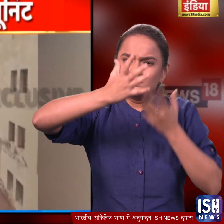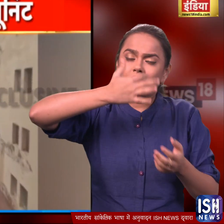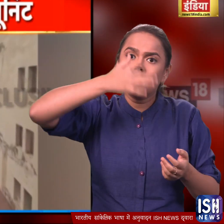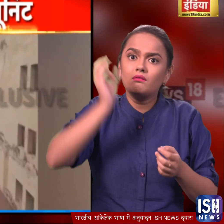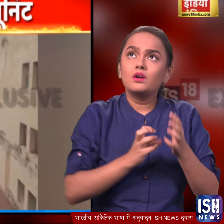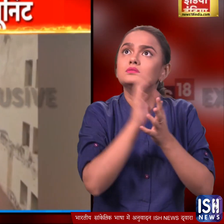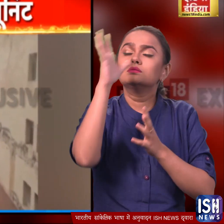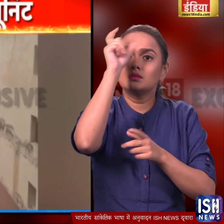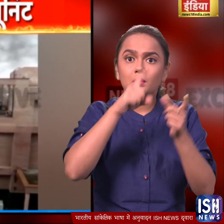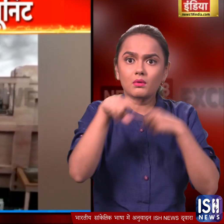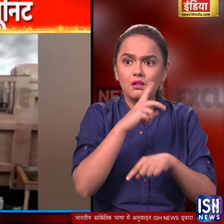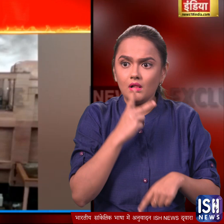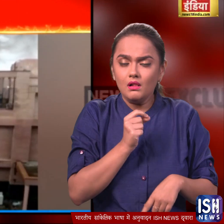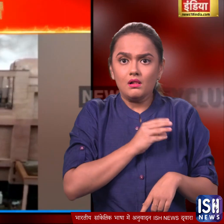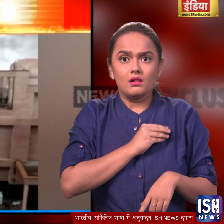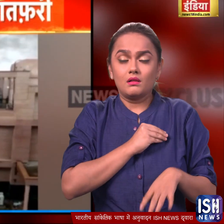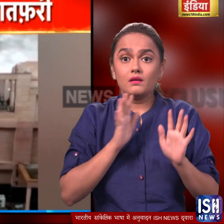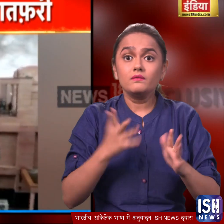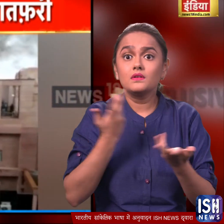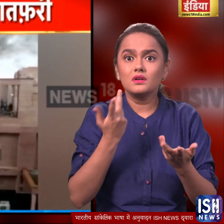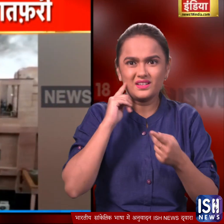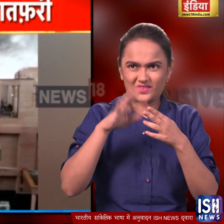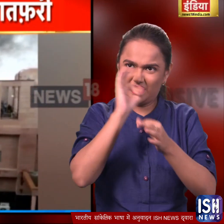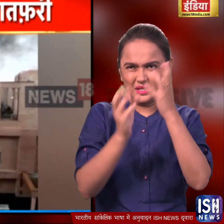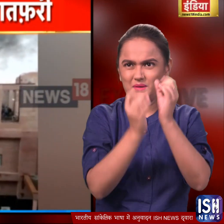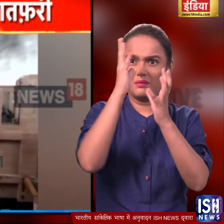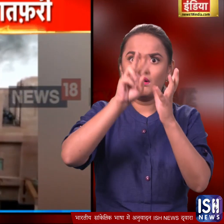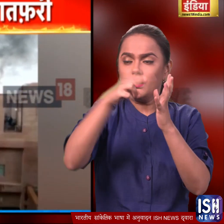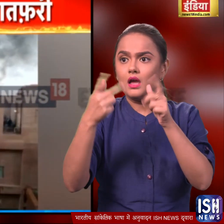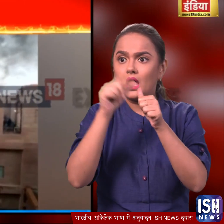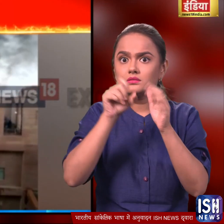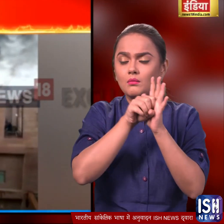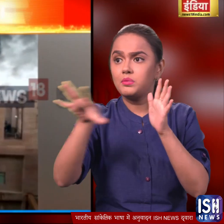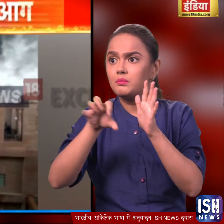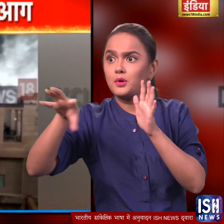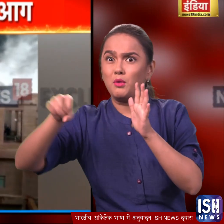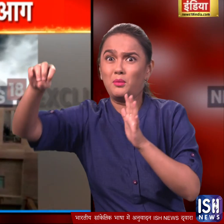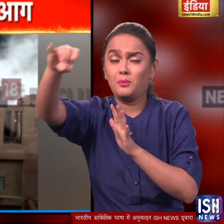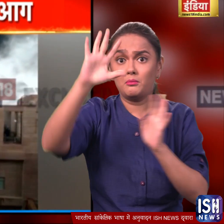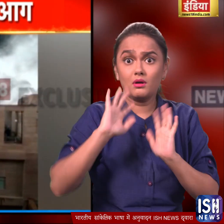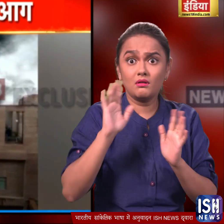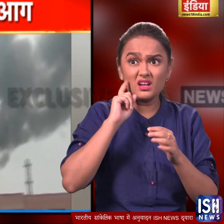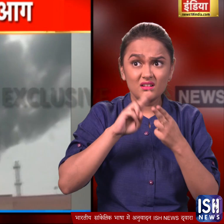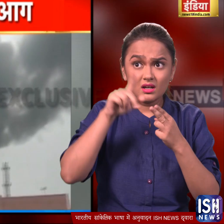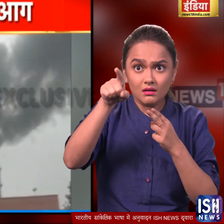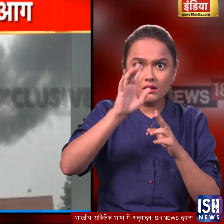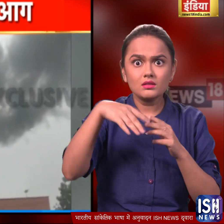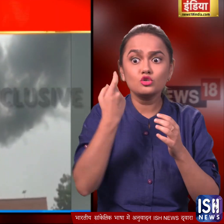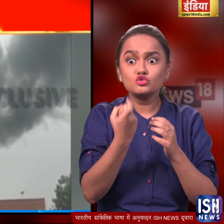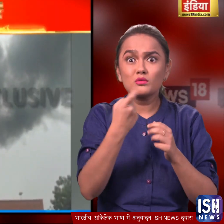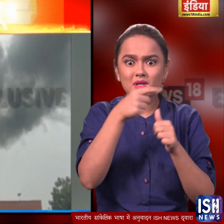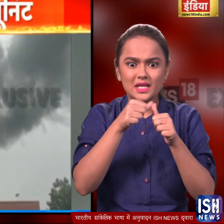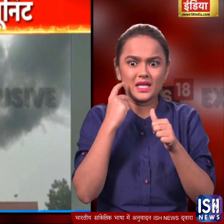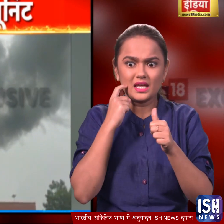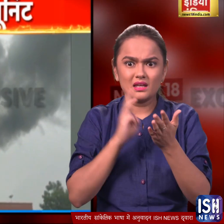बड़ी मात्रा में धुआं उठने लगा। लोगों को डर इस बात का सताने लगा कि कहीं ये आग वहां मौजूद दूसरी एसी यूनिट को अपनी जद में न ले ले। अगर ऐसा होता